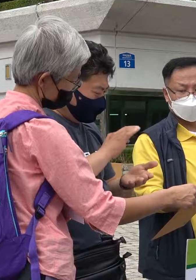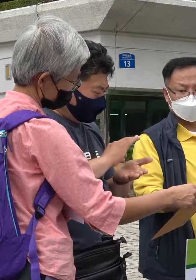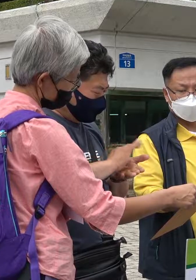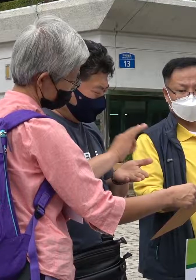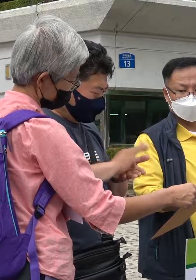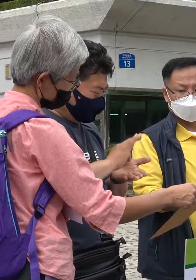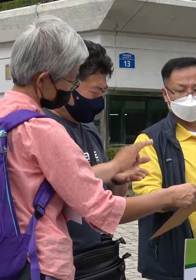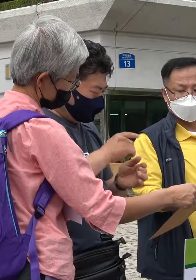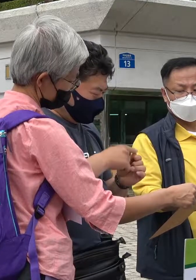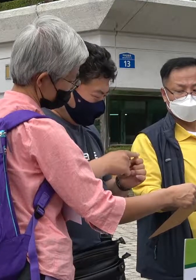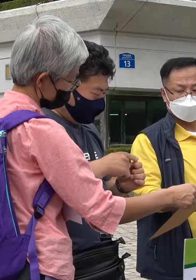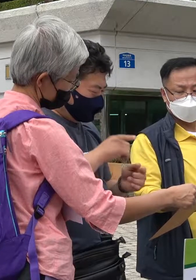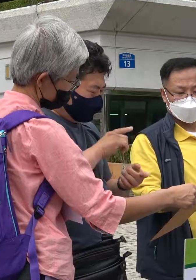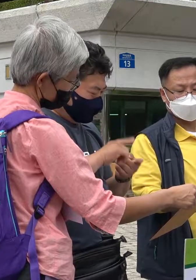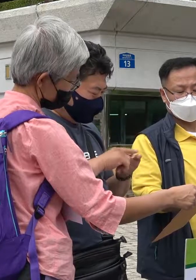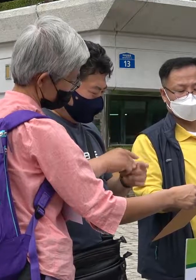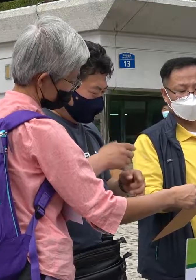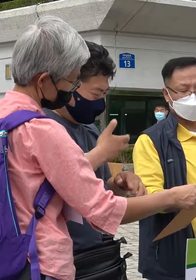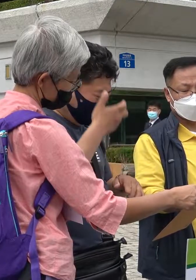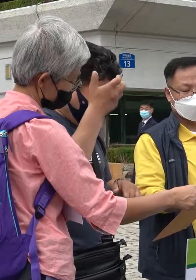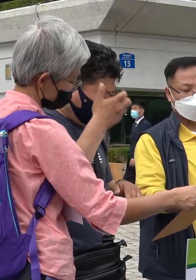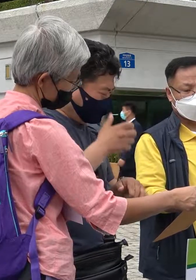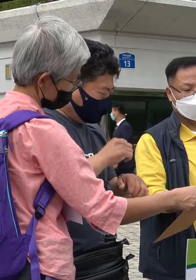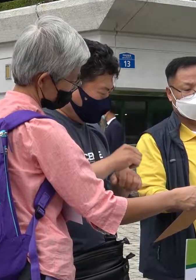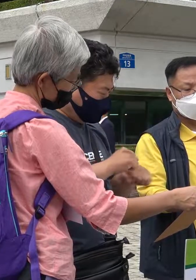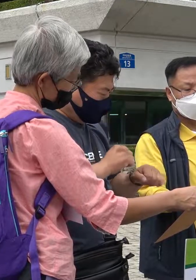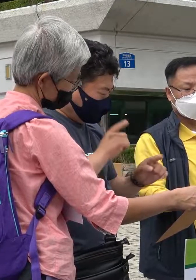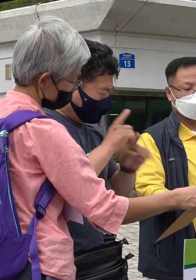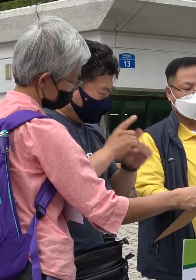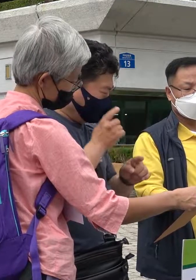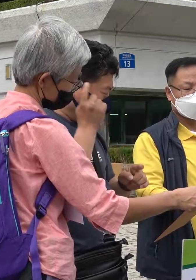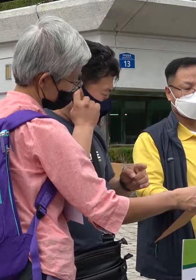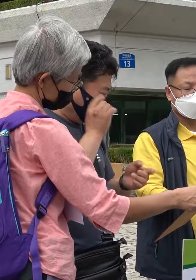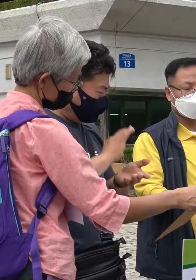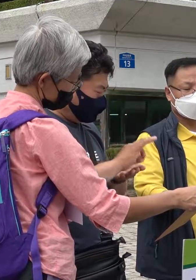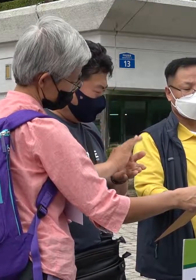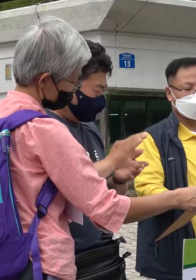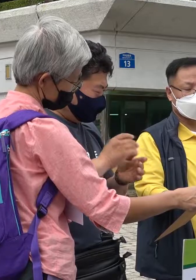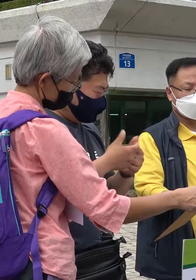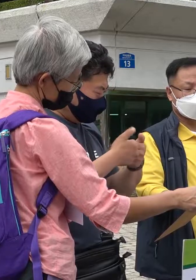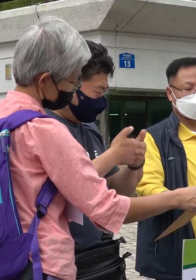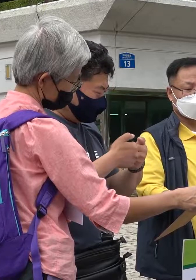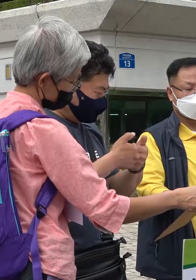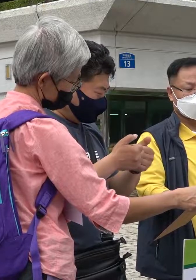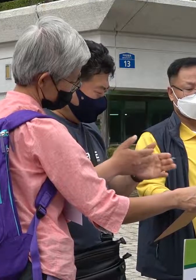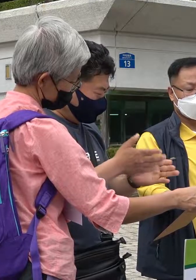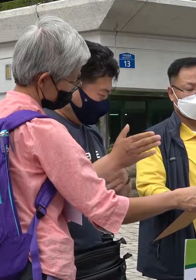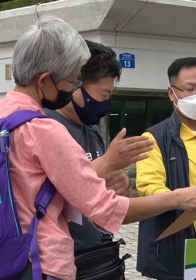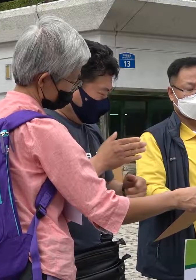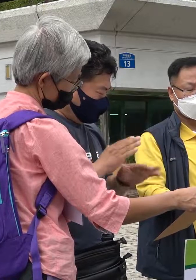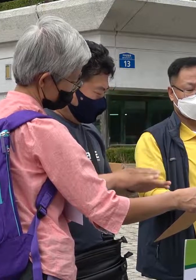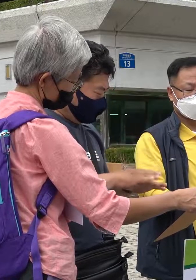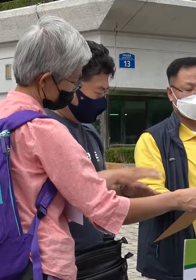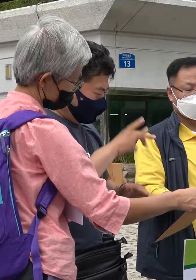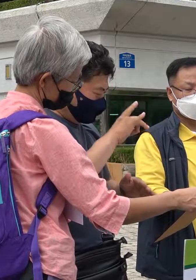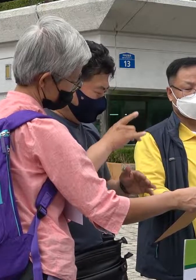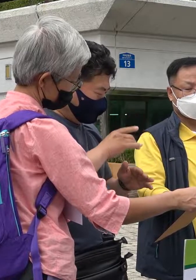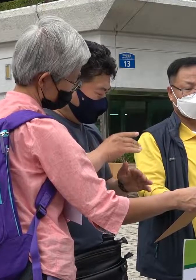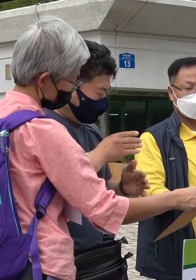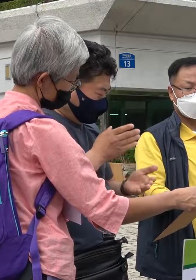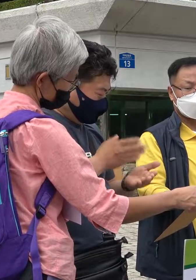저는 농인입니다. 제가 사용하는 언어는 수어입니다. 제 생각을 표현할 때라든가 친구들과 대화할 때 수어로